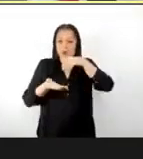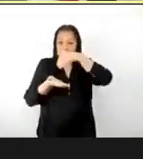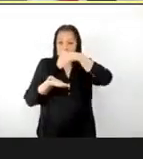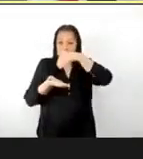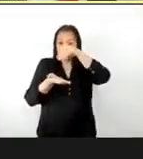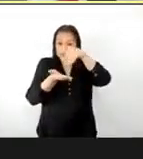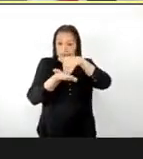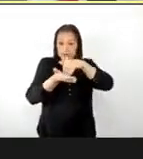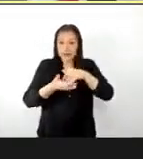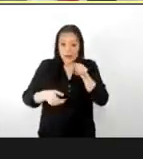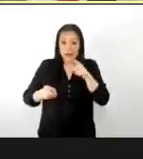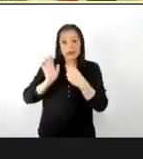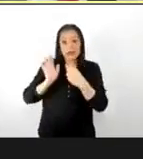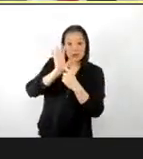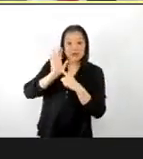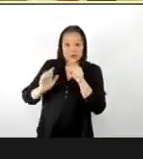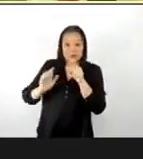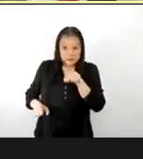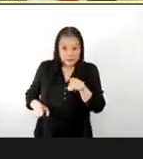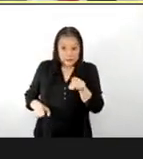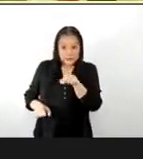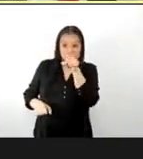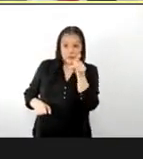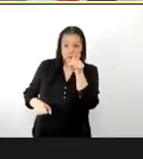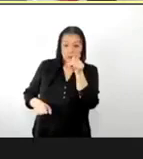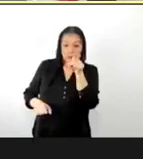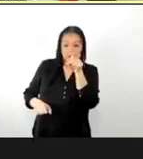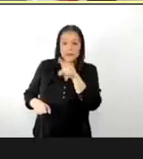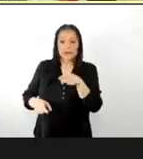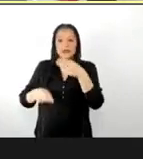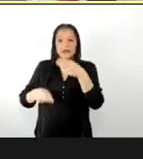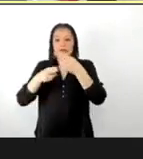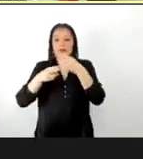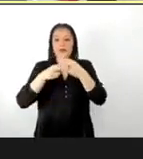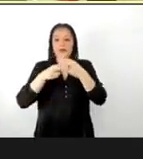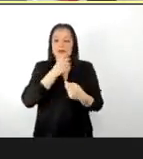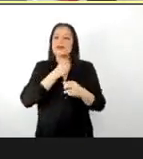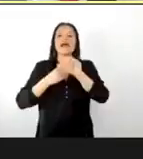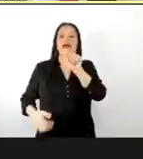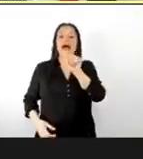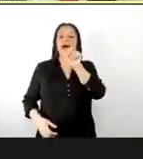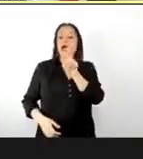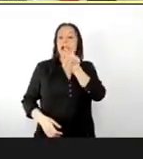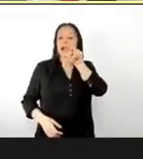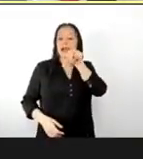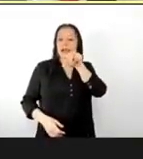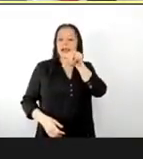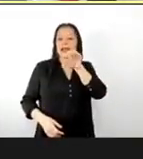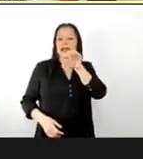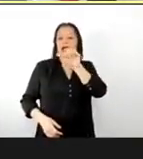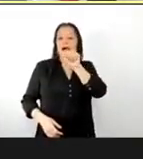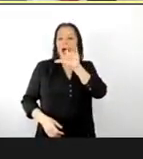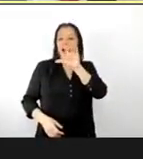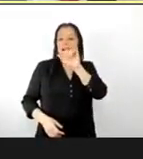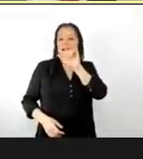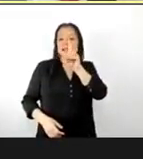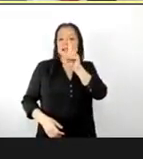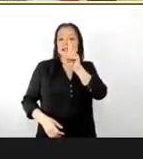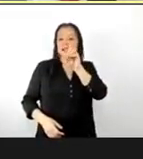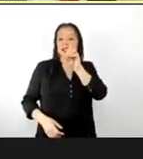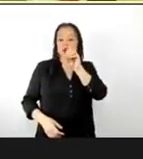un centro. Esto que estoy mostrando acá, este centro, se llama el ARN. ácido